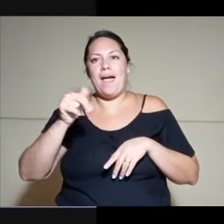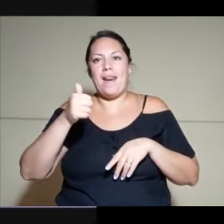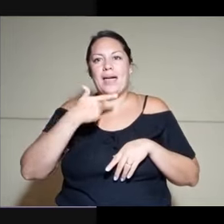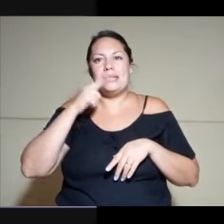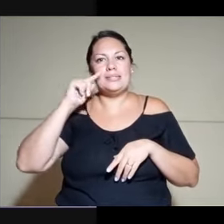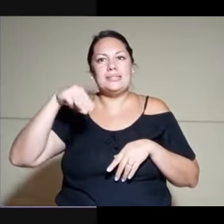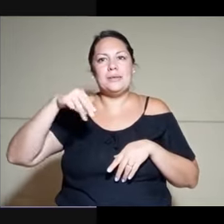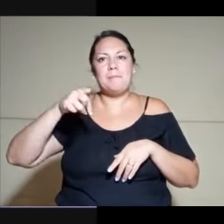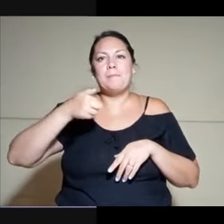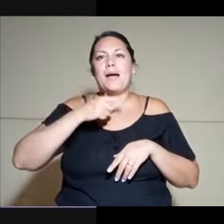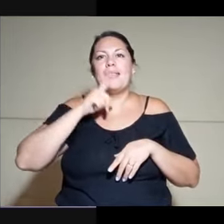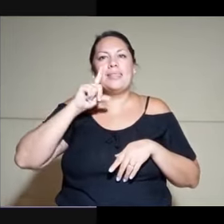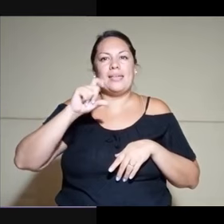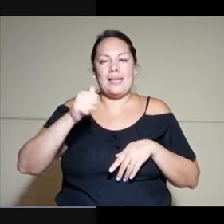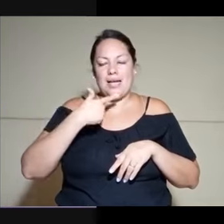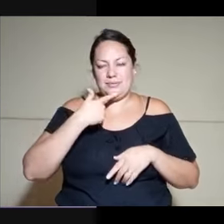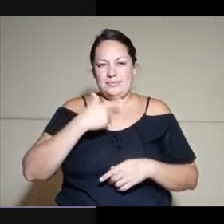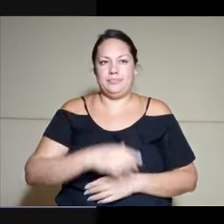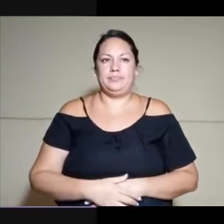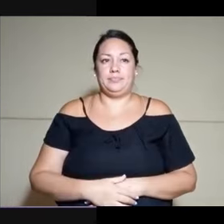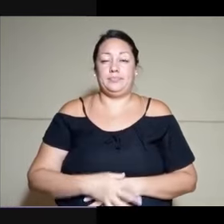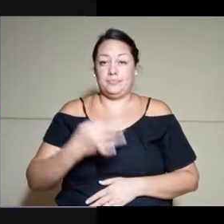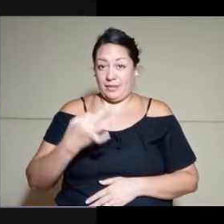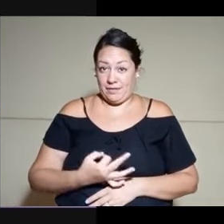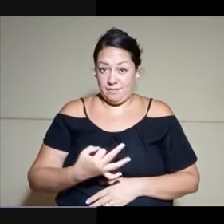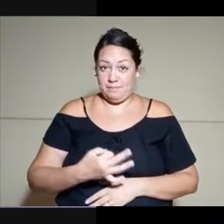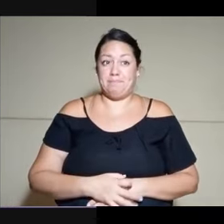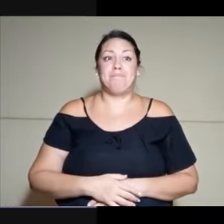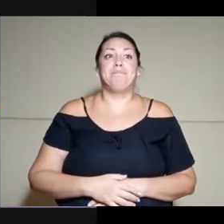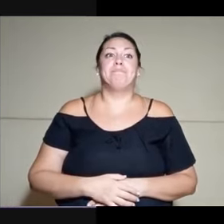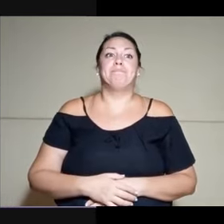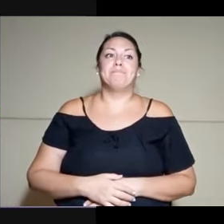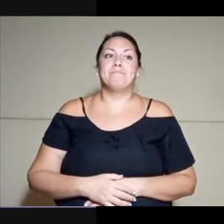facial, tanto por sus fibras motoras como por sus fibras parasimpáticas.